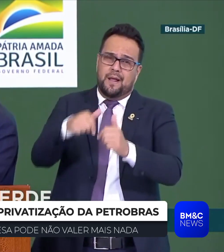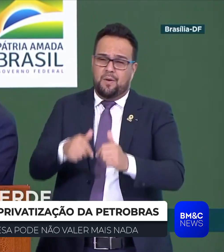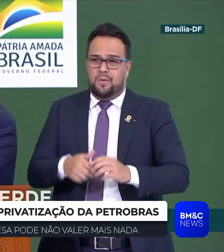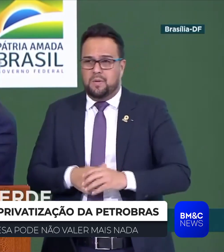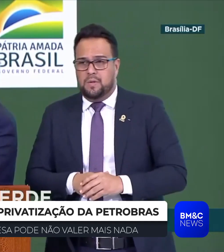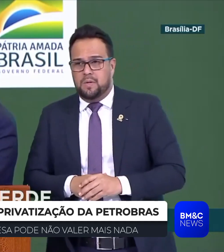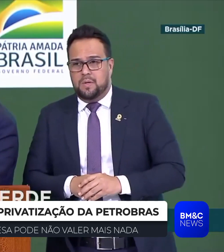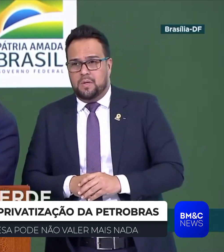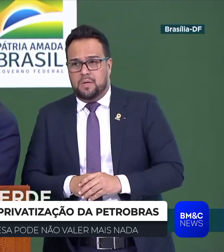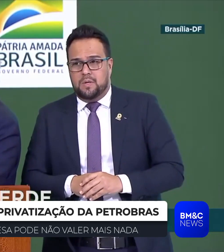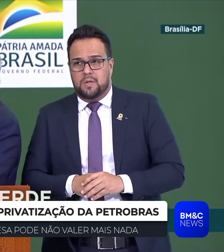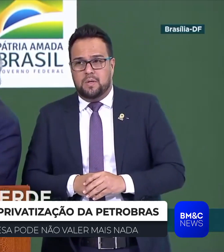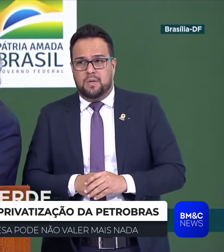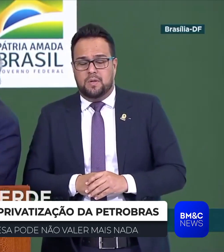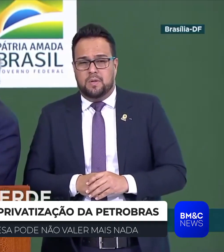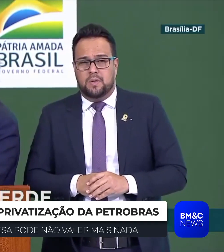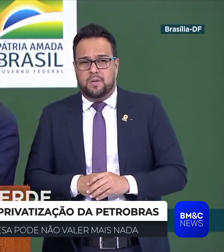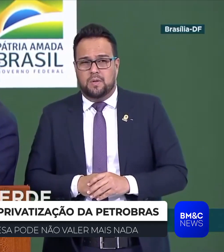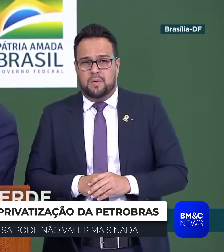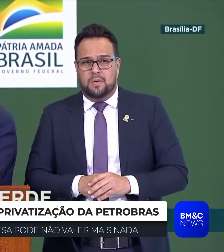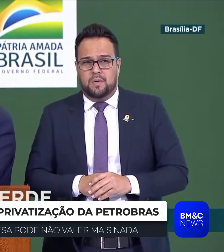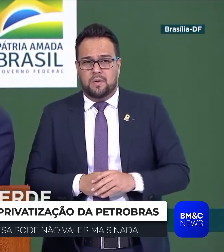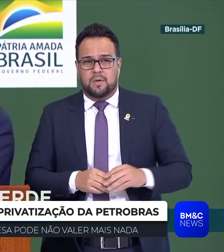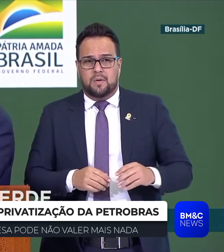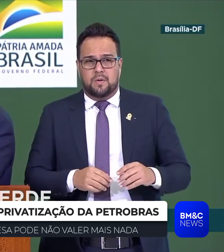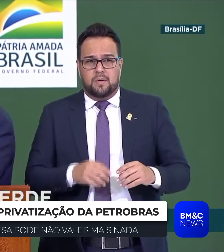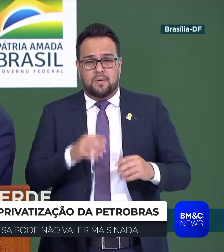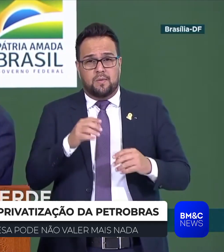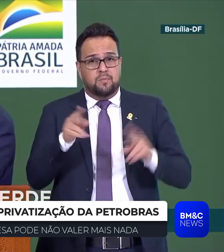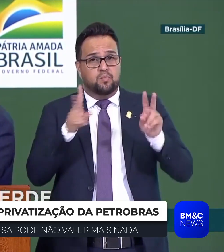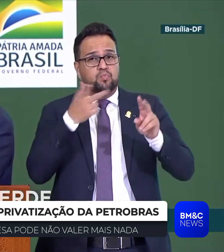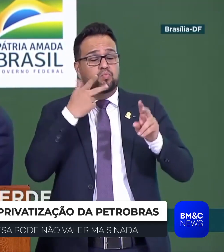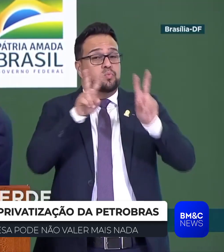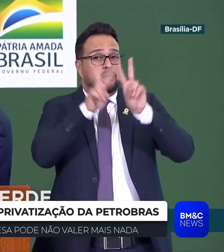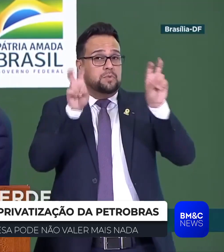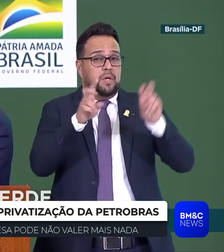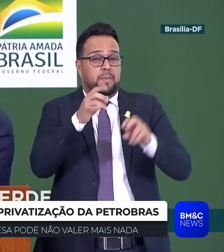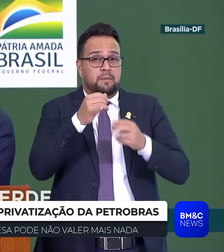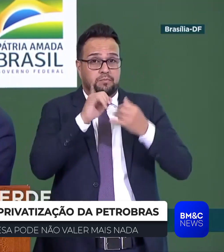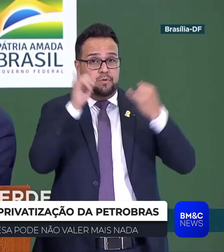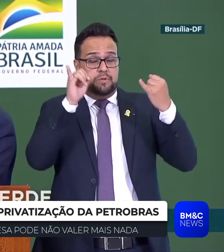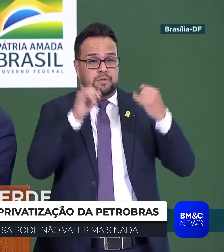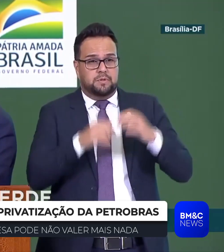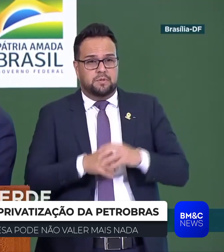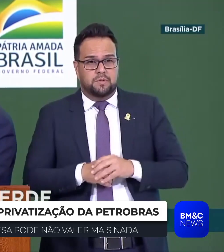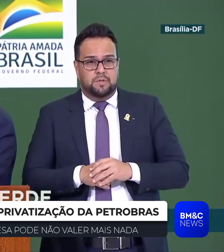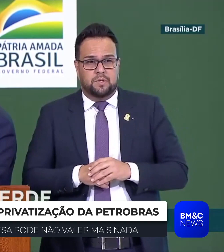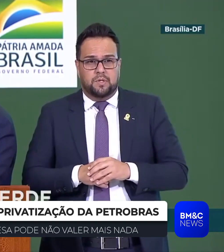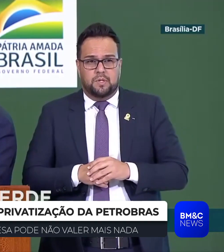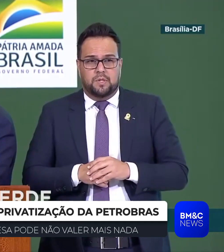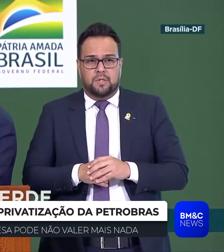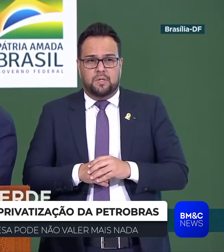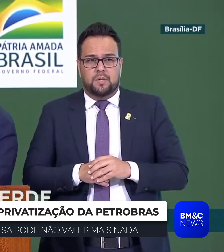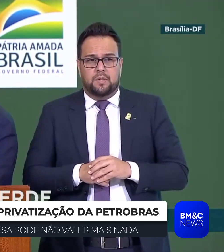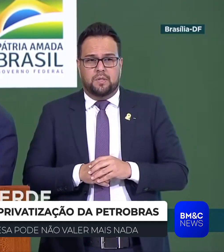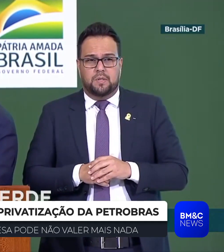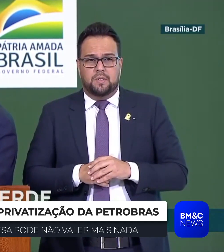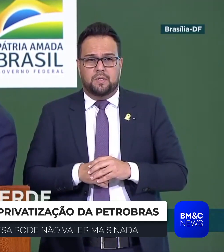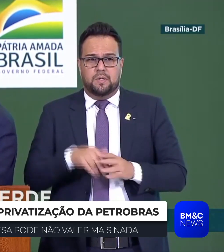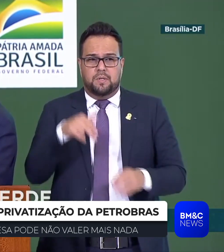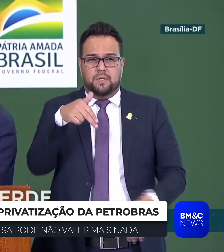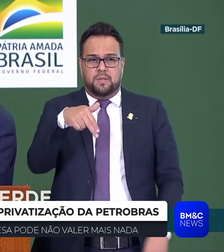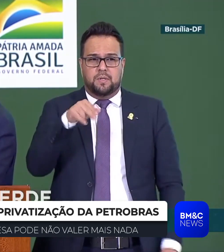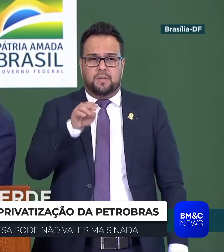para a energia elétrica, para o hidrogênio, para o nêutron, energia